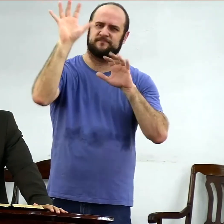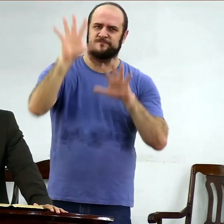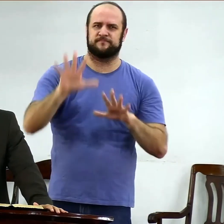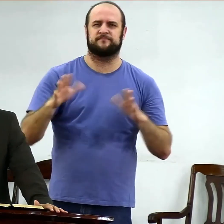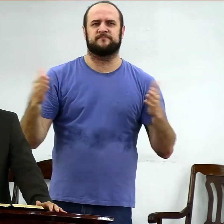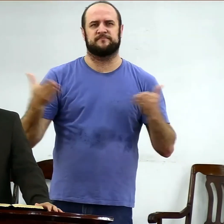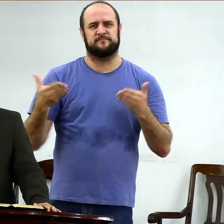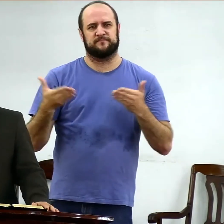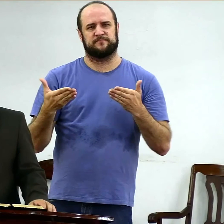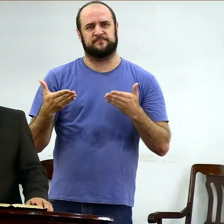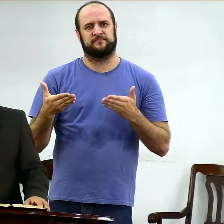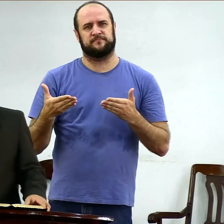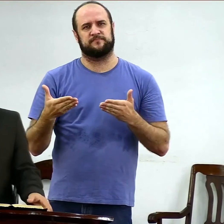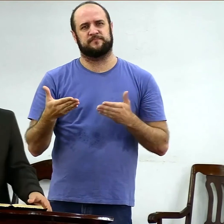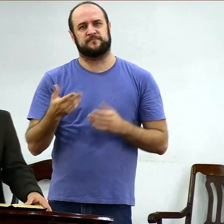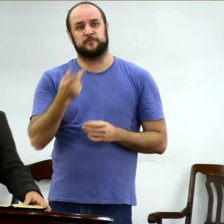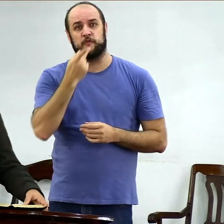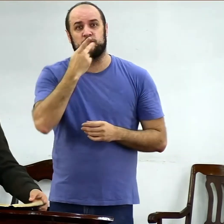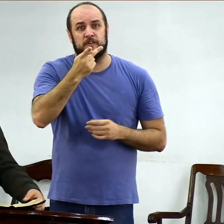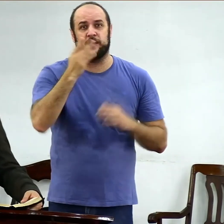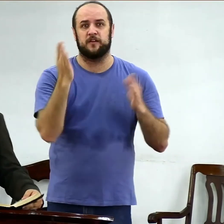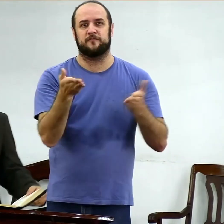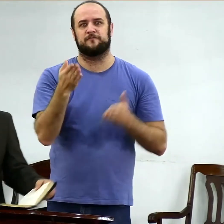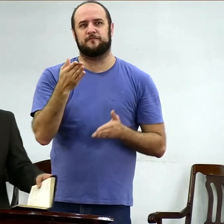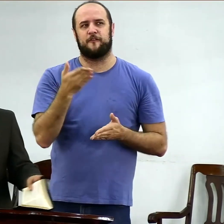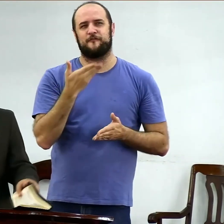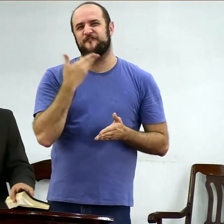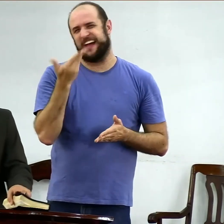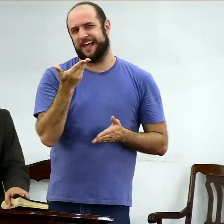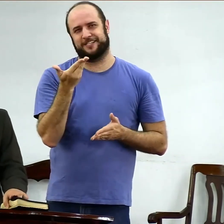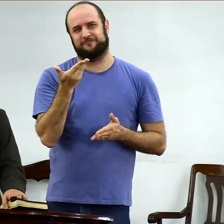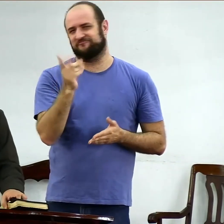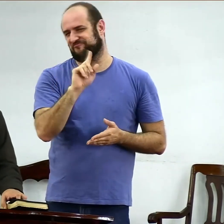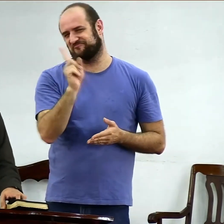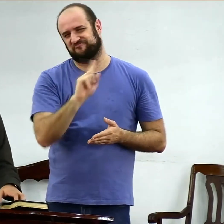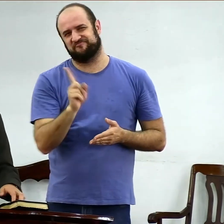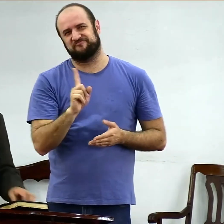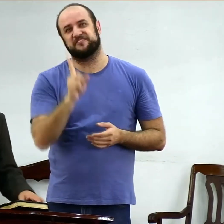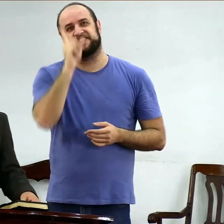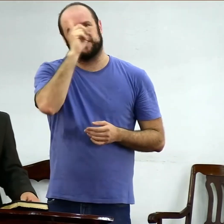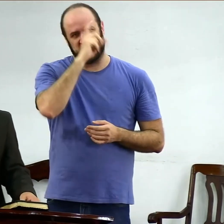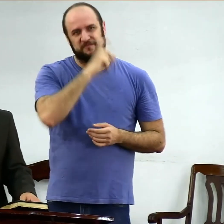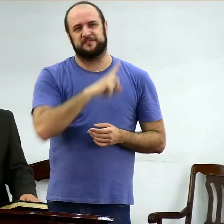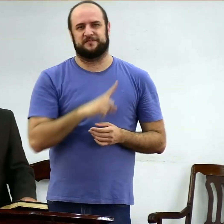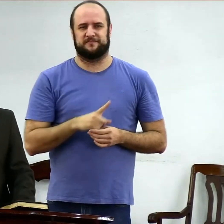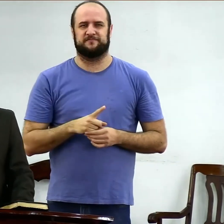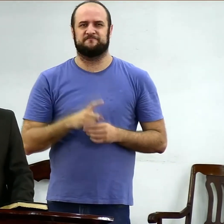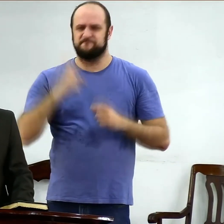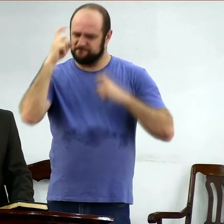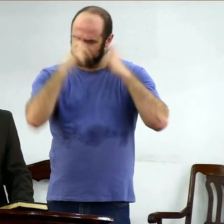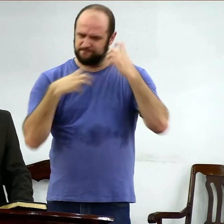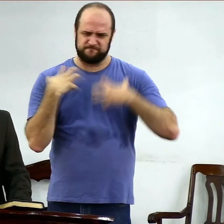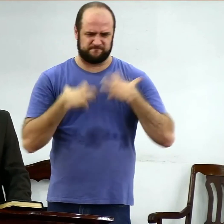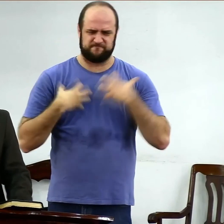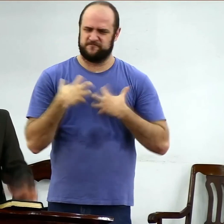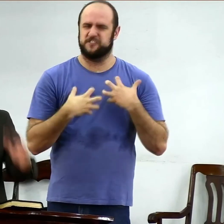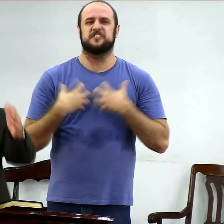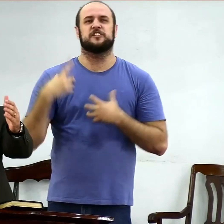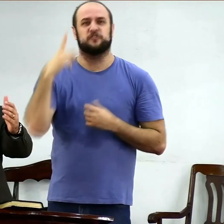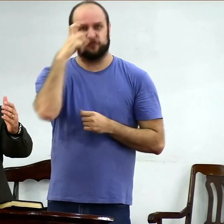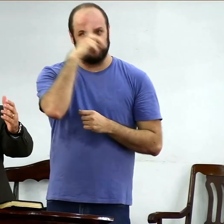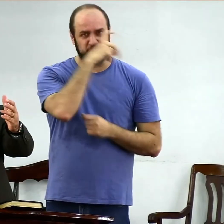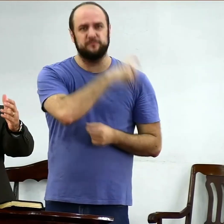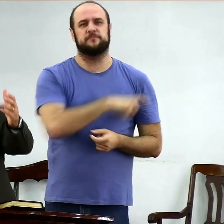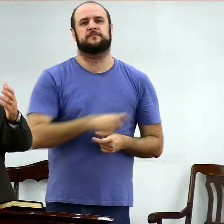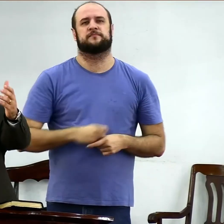nessa caminhada. Digo a você, não é fácil. Não é fácil vencer o problema da preocupação. Não é, querido. Por